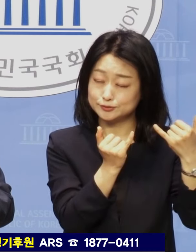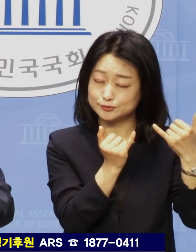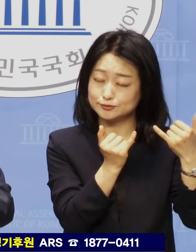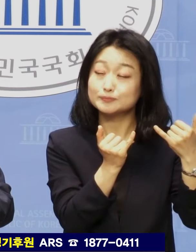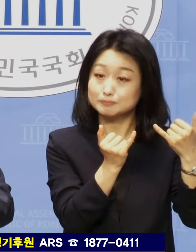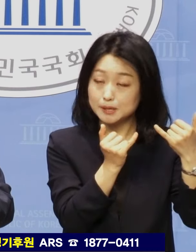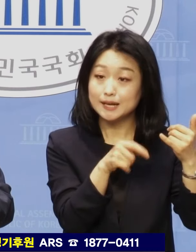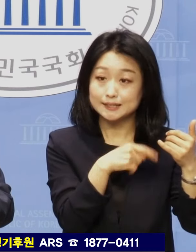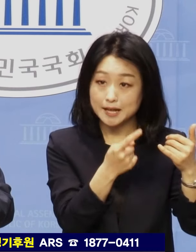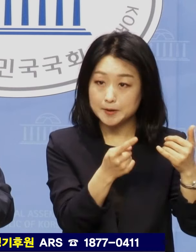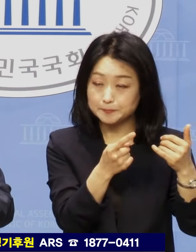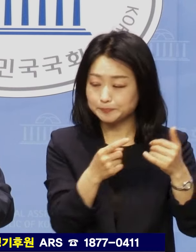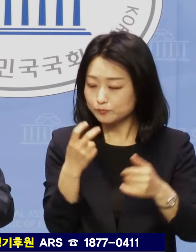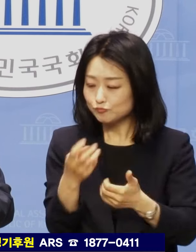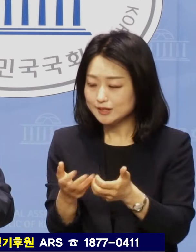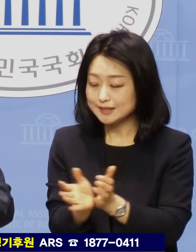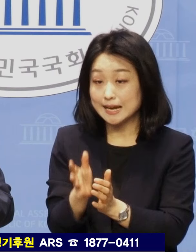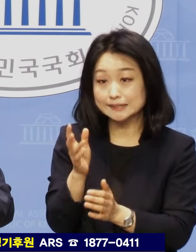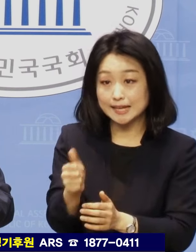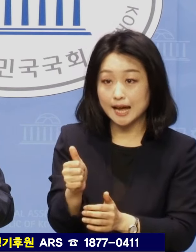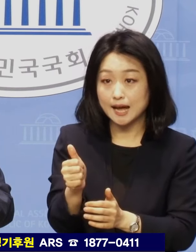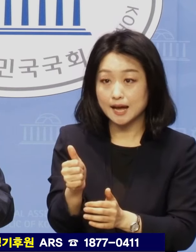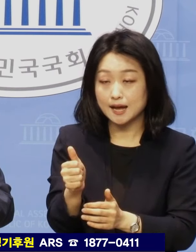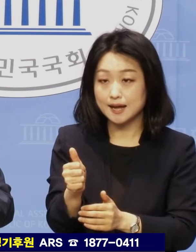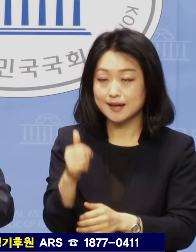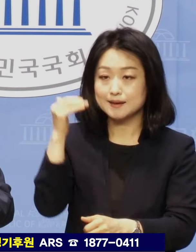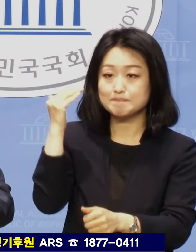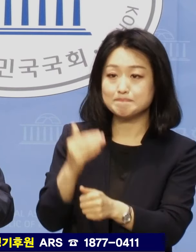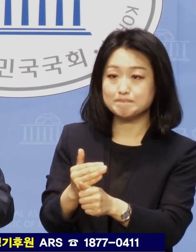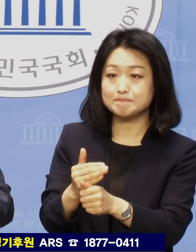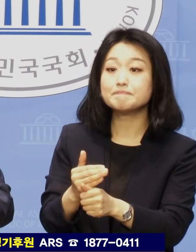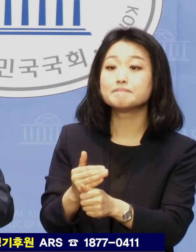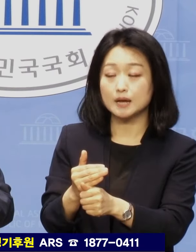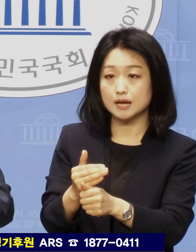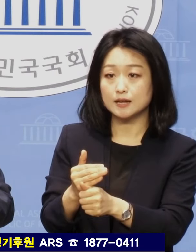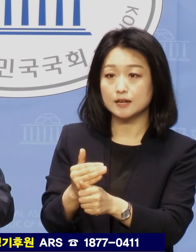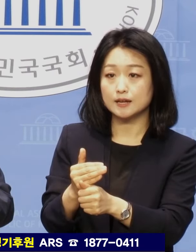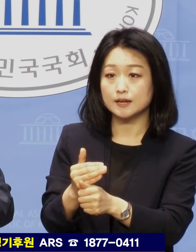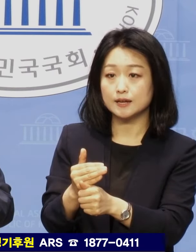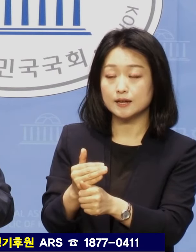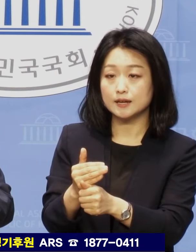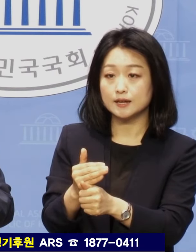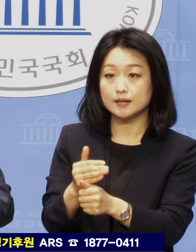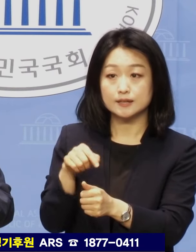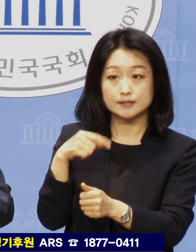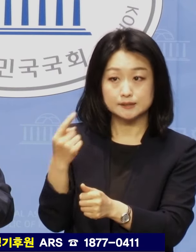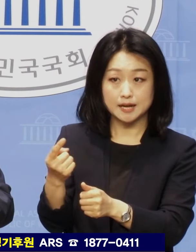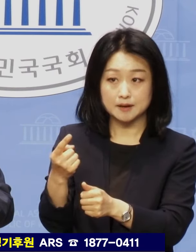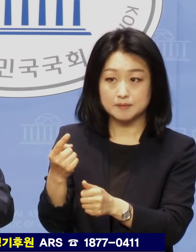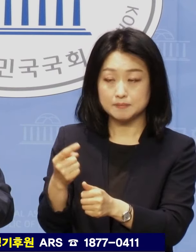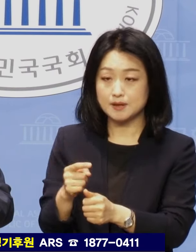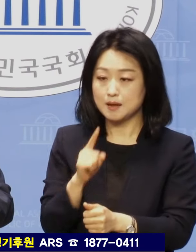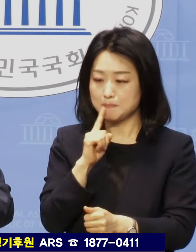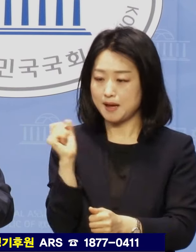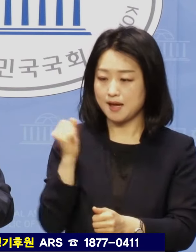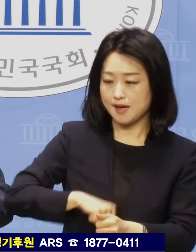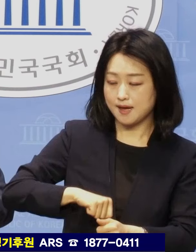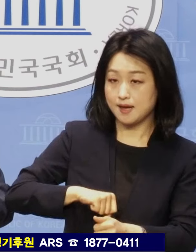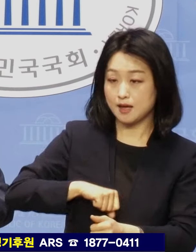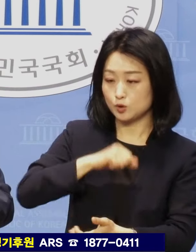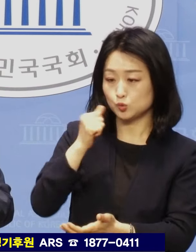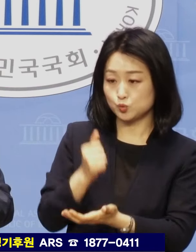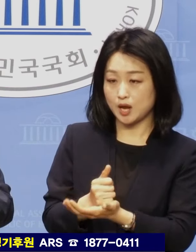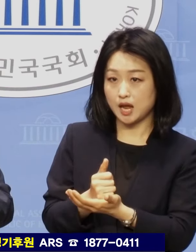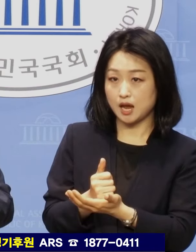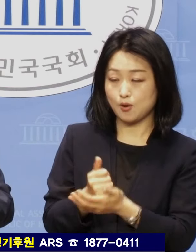바로 박정수 장은 보직이 해임됐습니다 그리고 집단항명 수제로